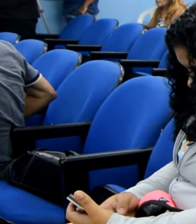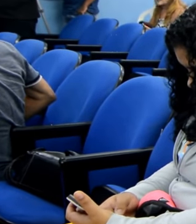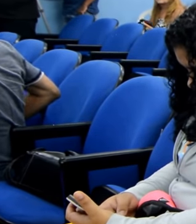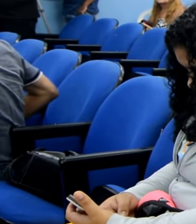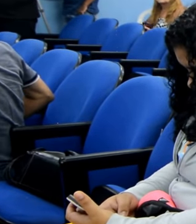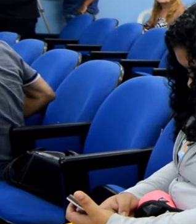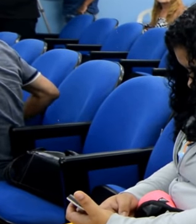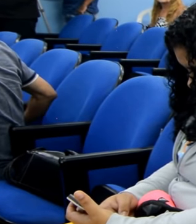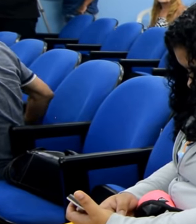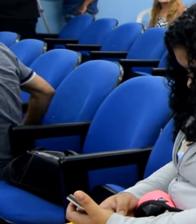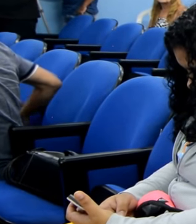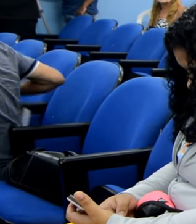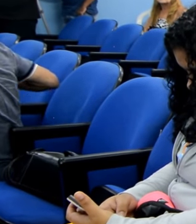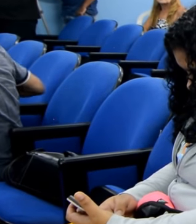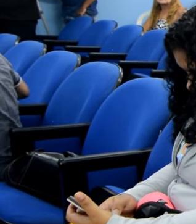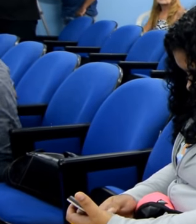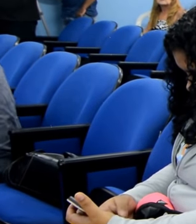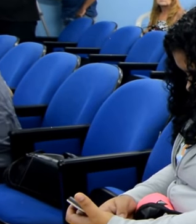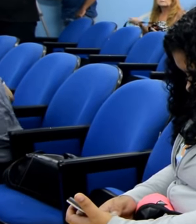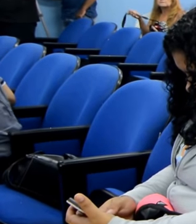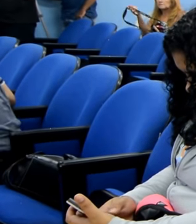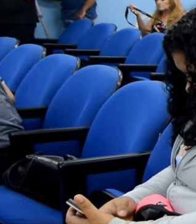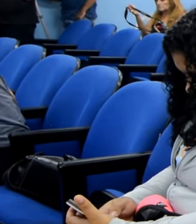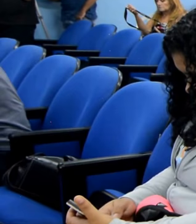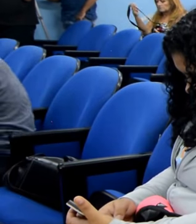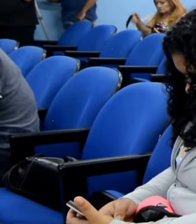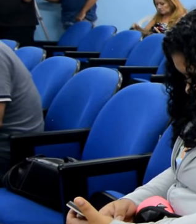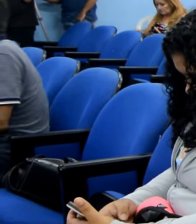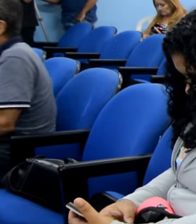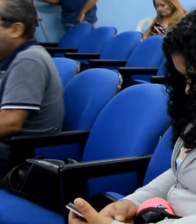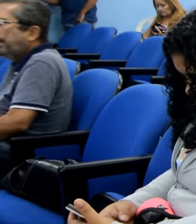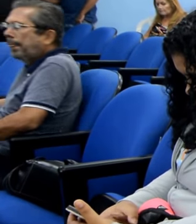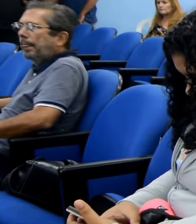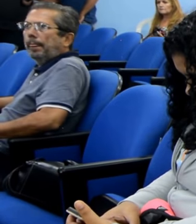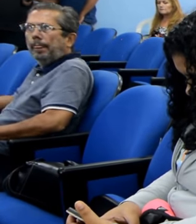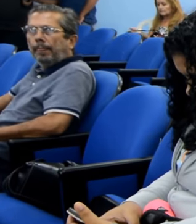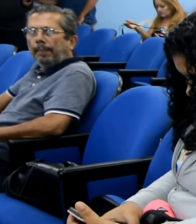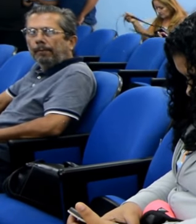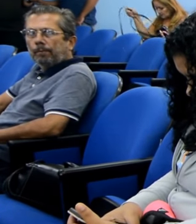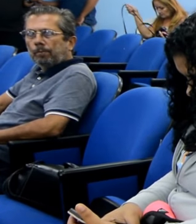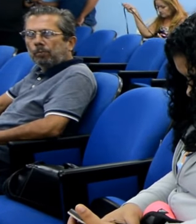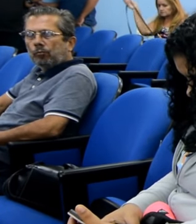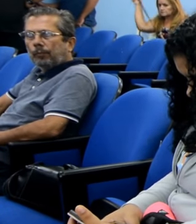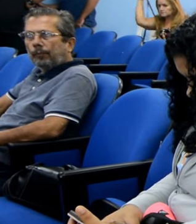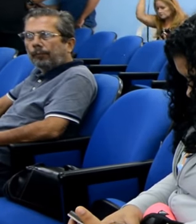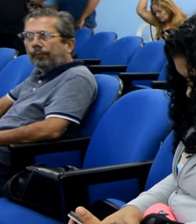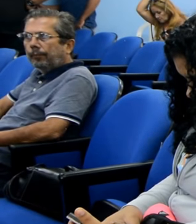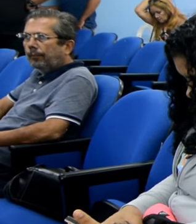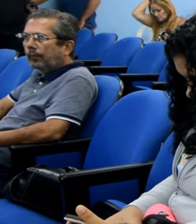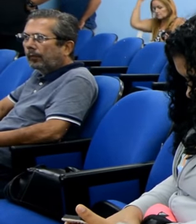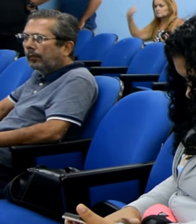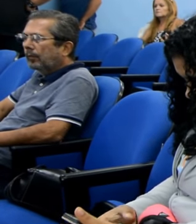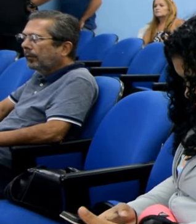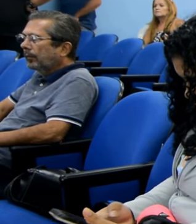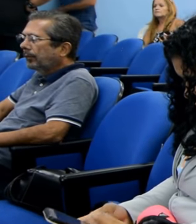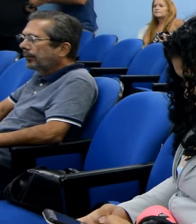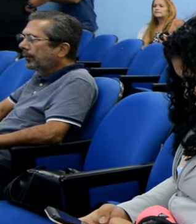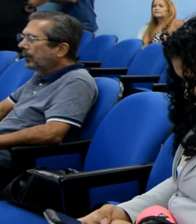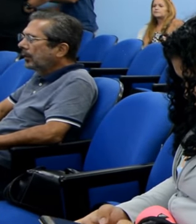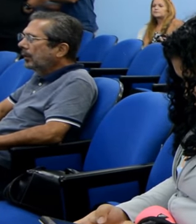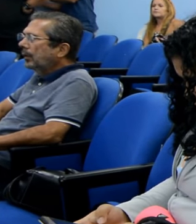e quem do distrito está lá? Quem do distrito está captando essas demandas